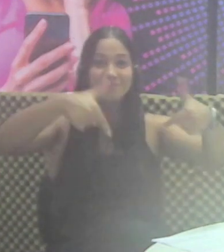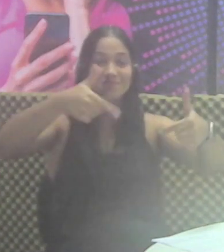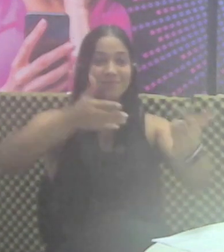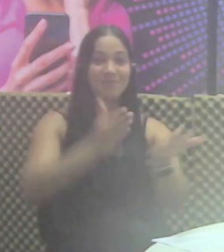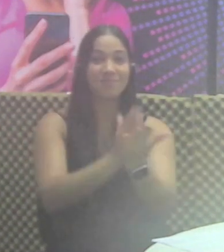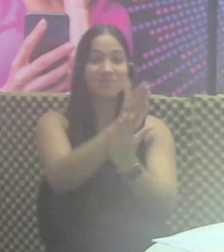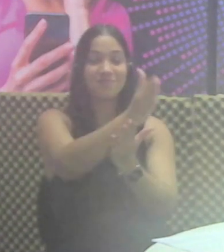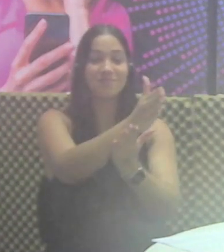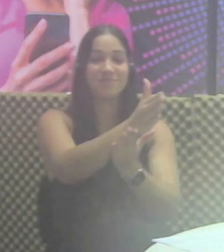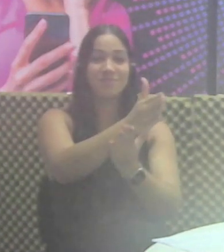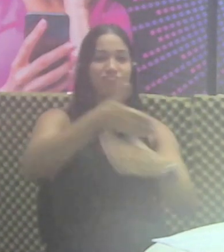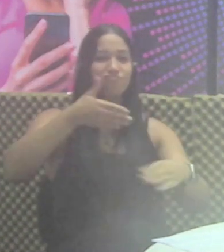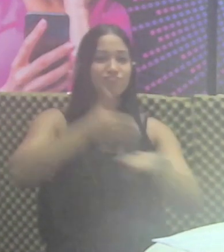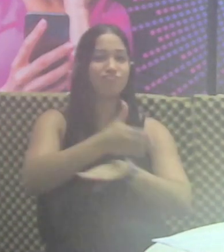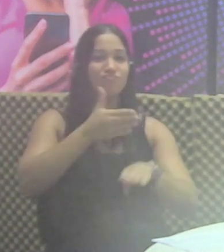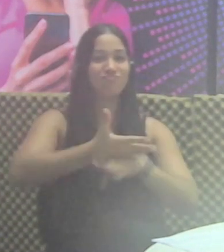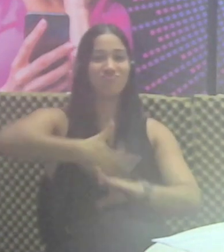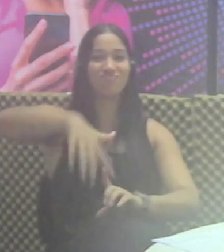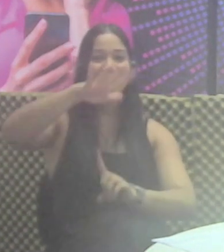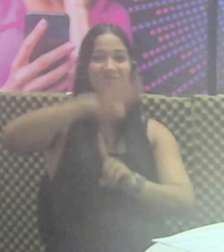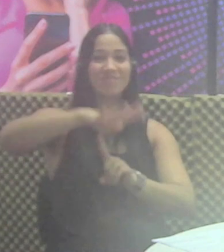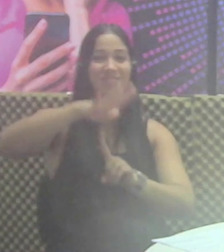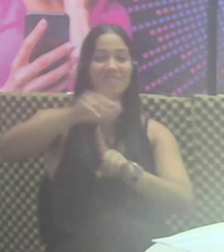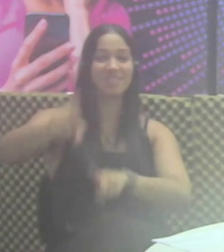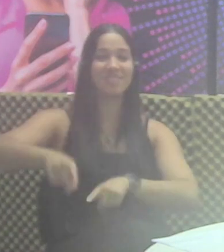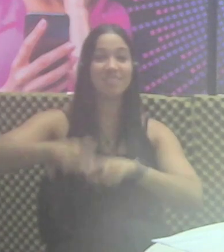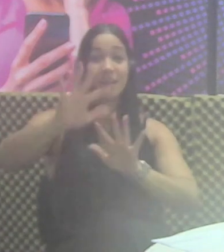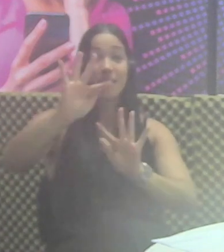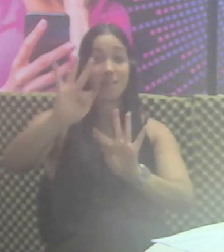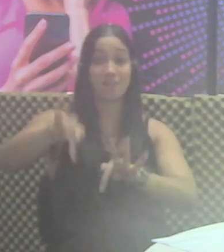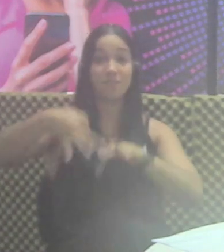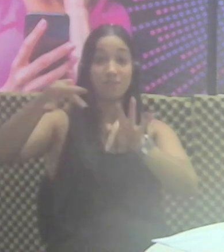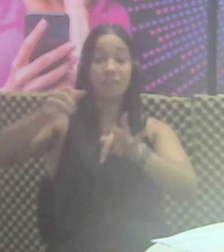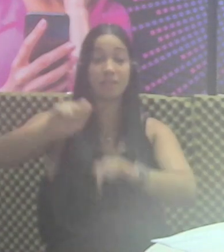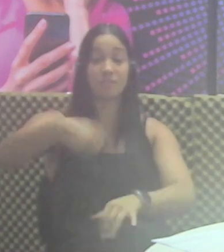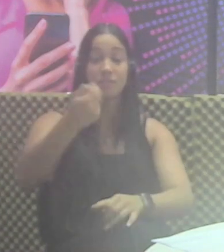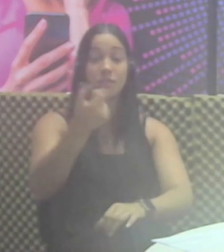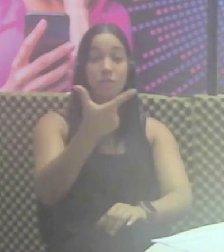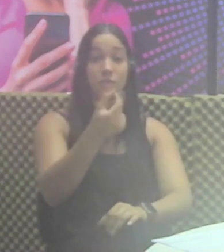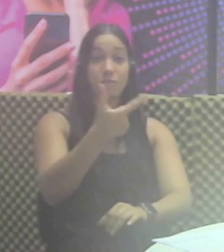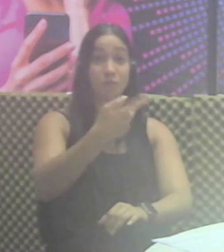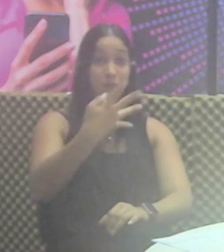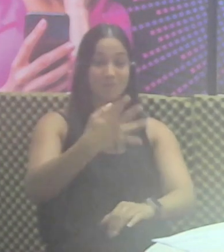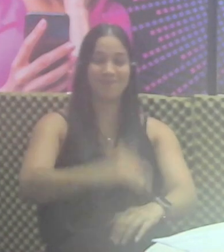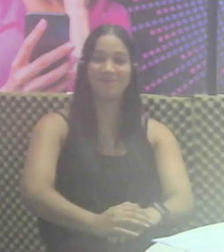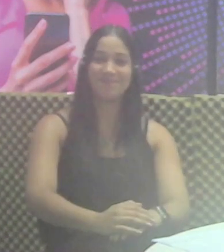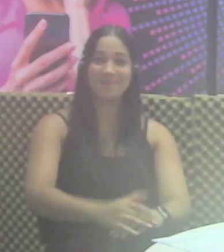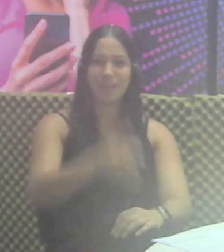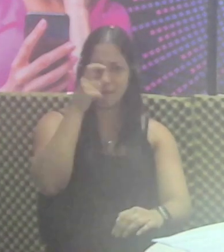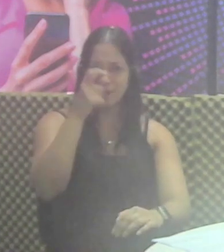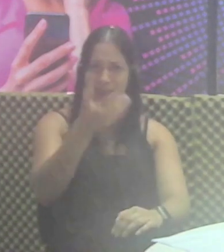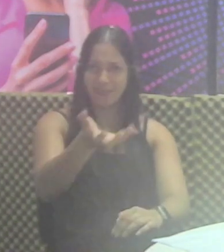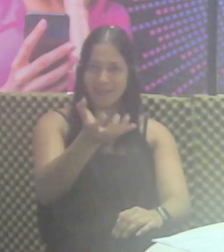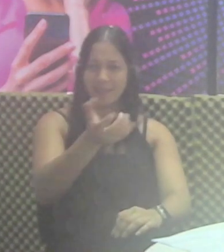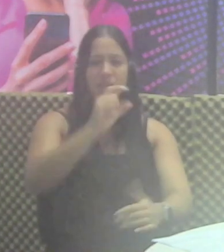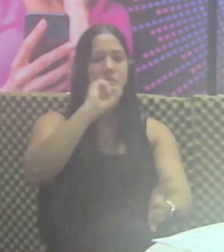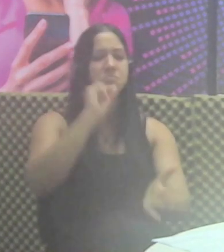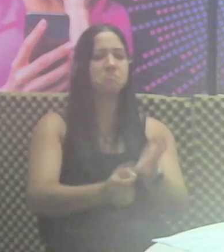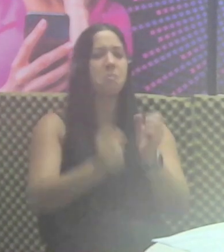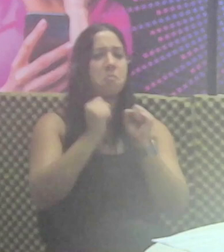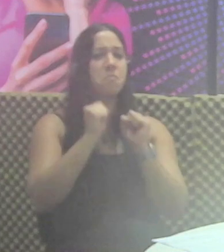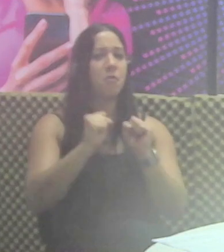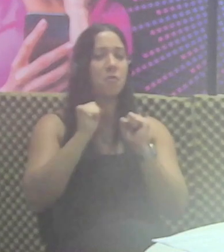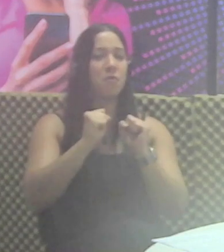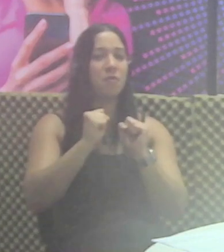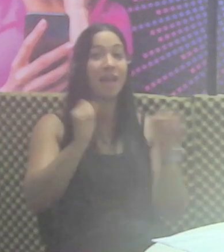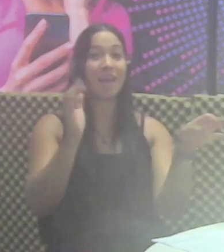segmentos, participem da Feira do Agronegócio Mineiro, a FEMEC 2024. Os interessados podem fazer a habilitação